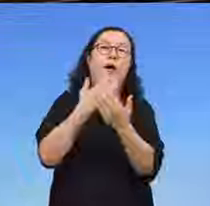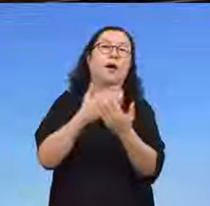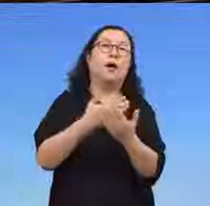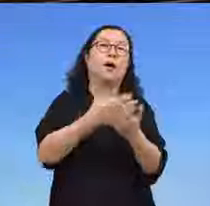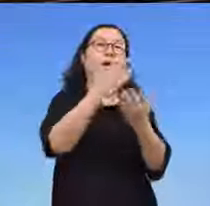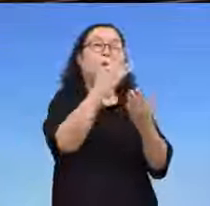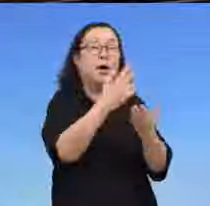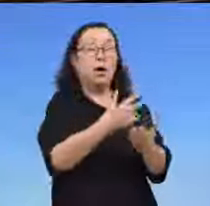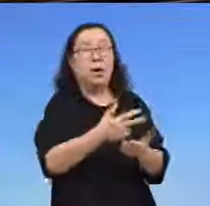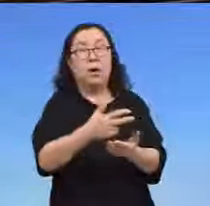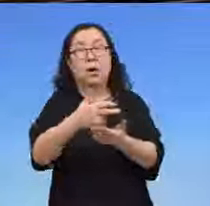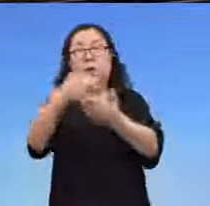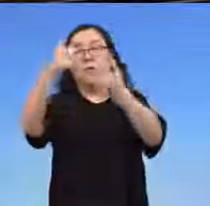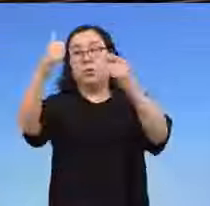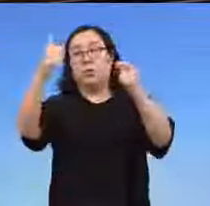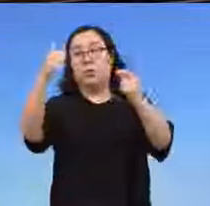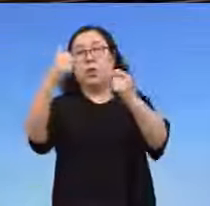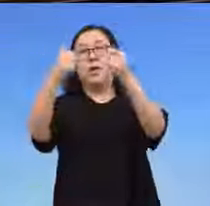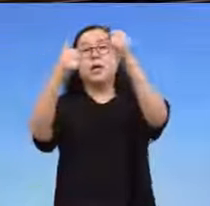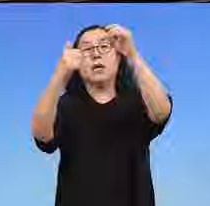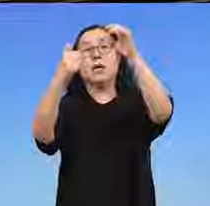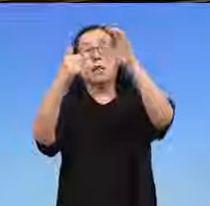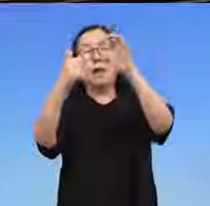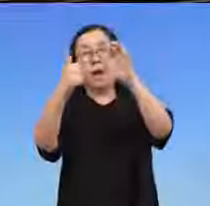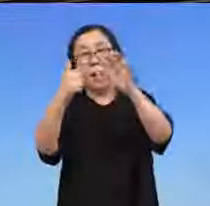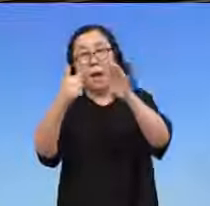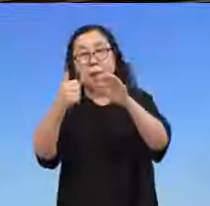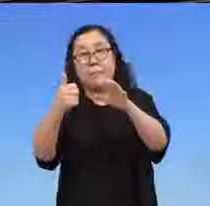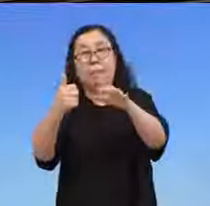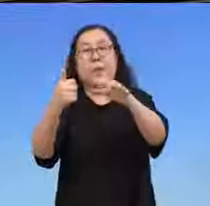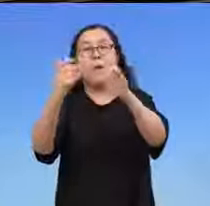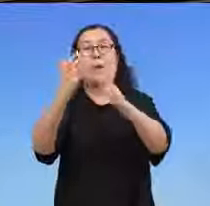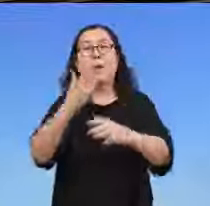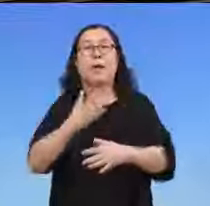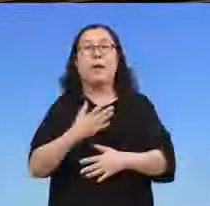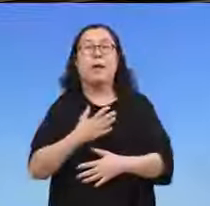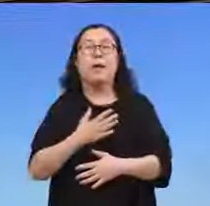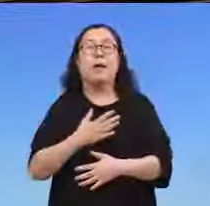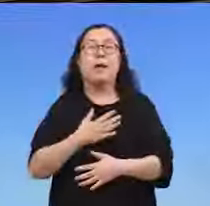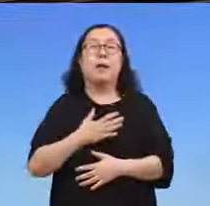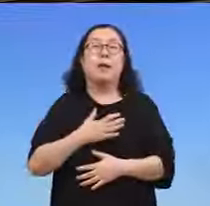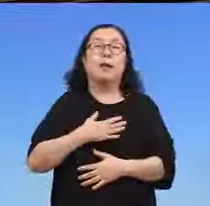주님 앞에 내 생명 드리리다.